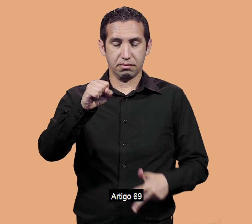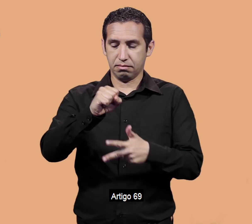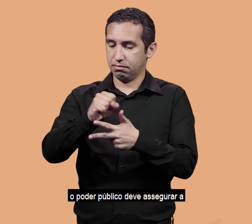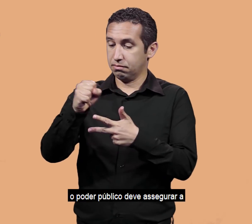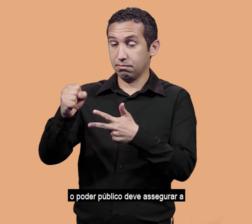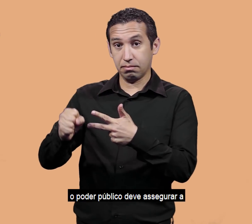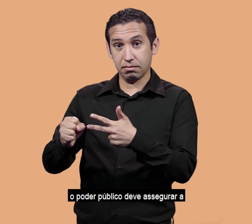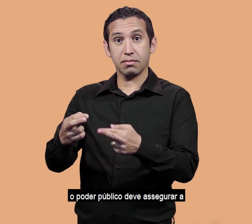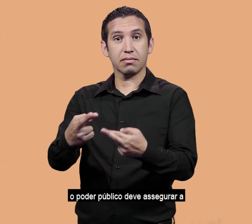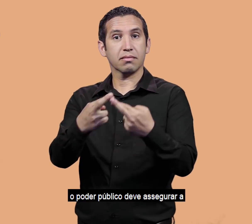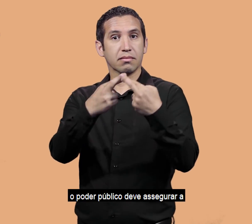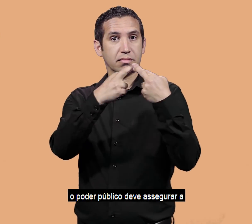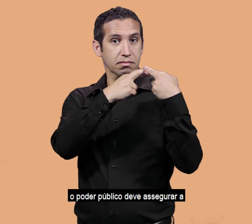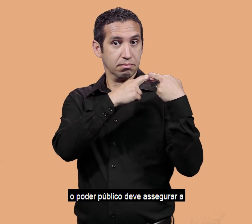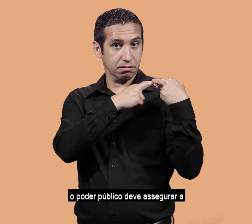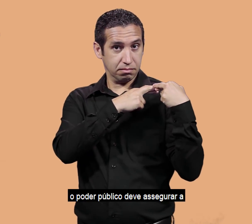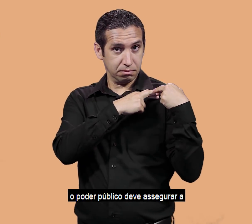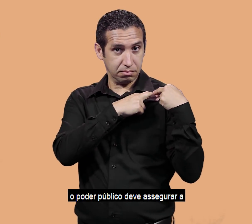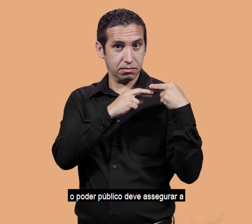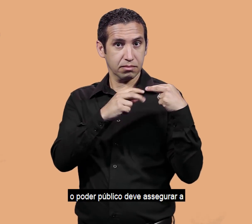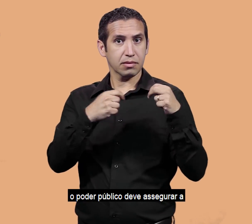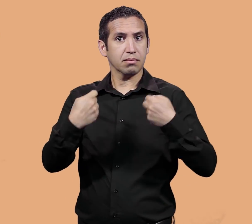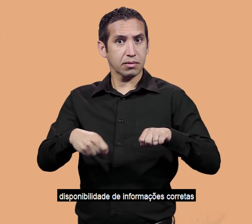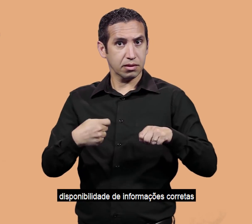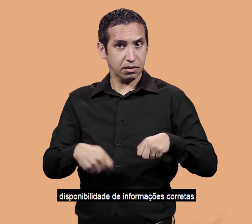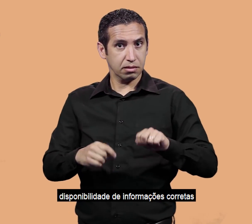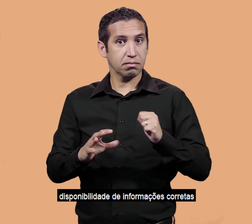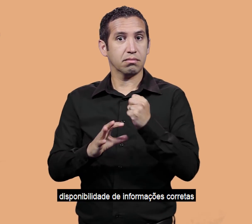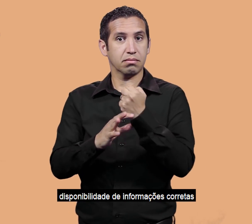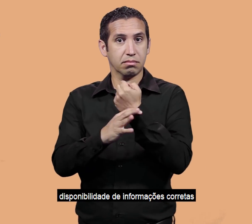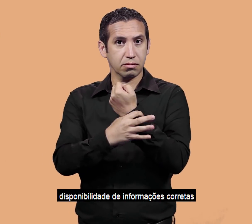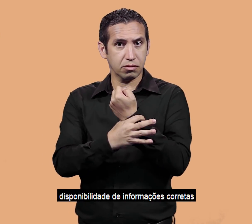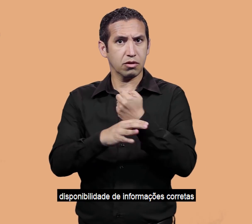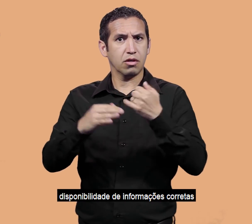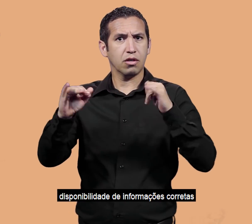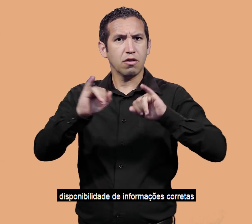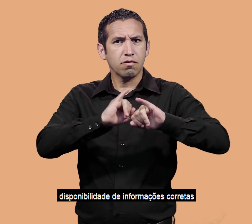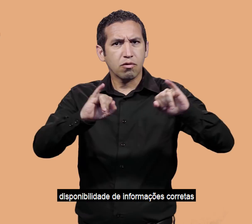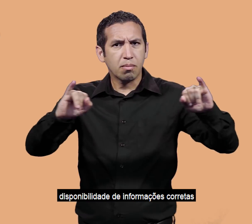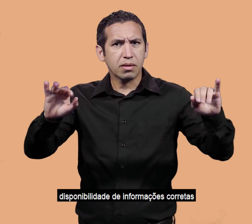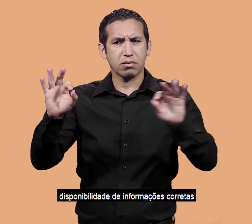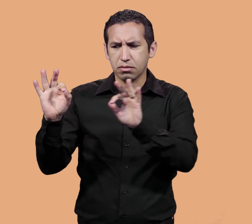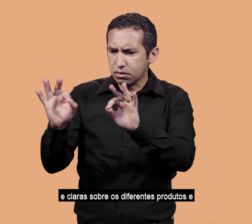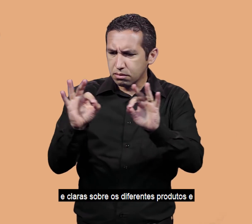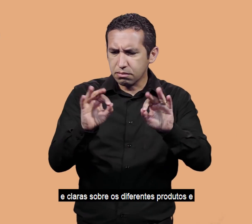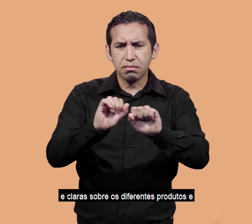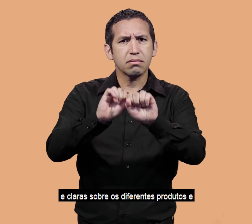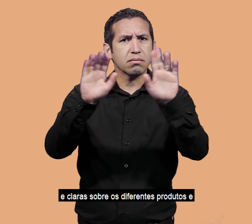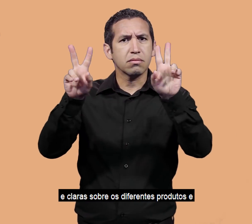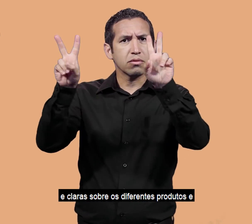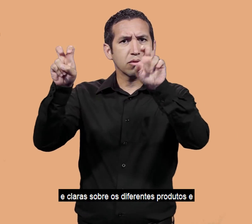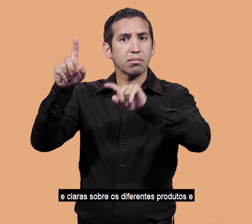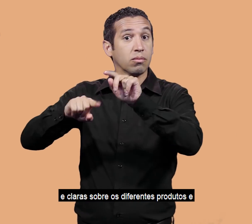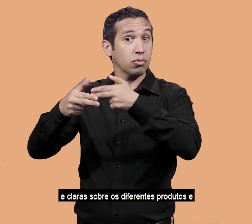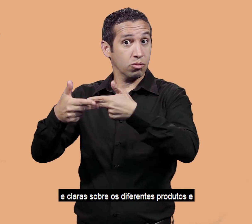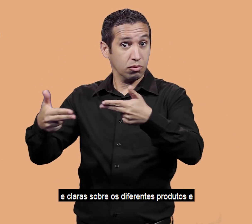o poder público deve assegurar a disponibilidade de informações corretas e claras sobre os diferentes produtos